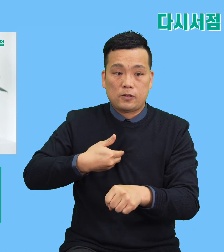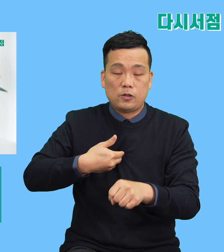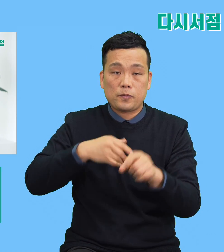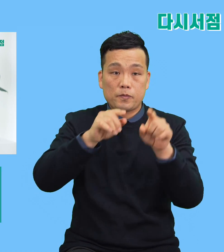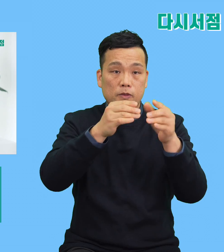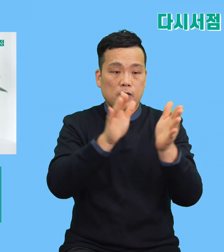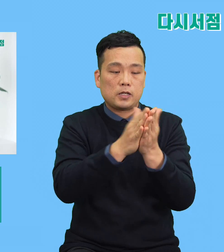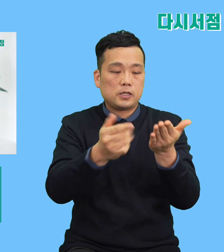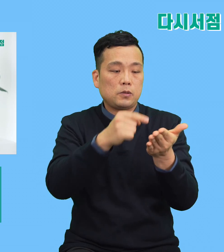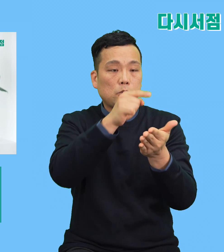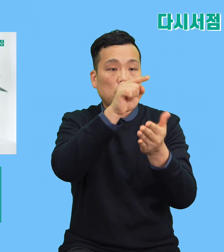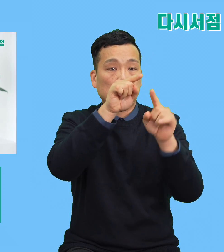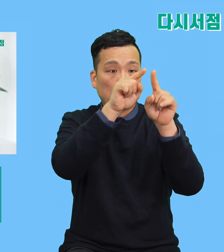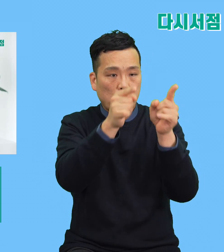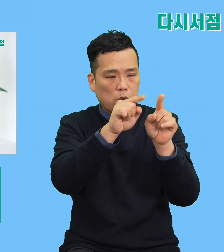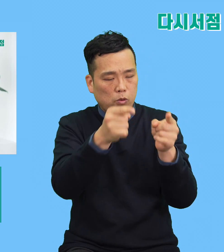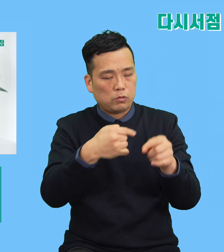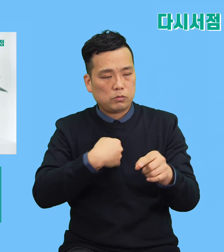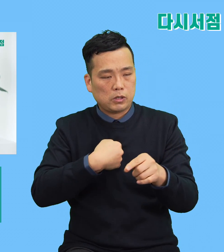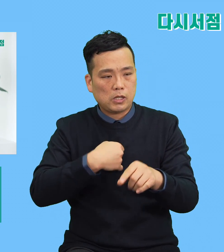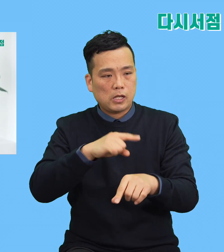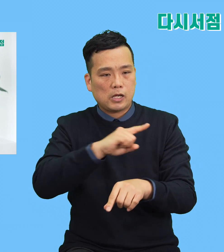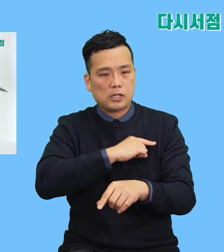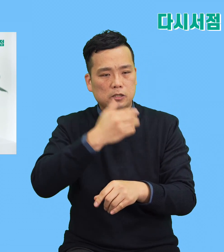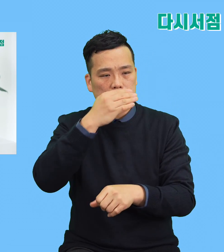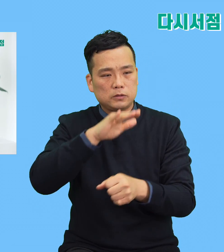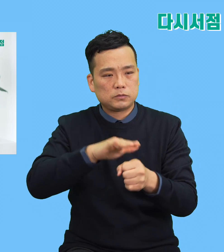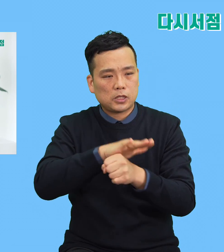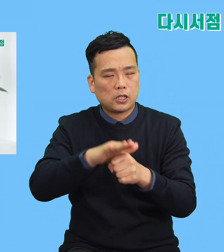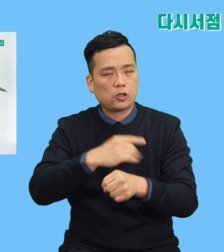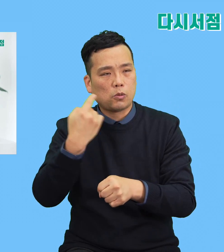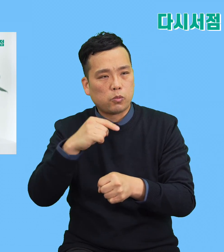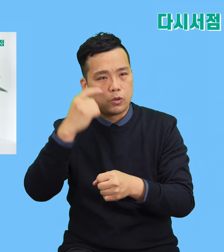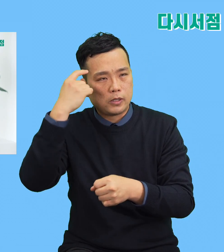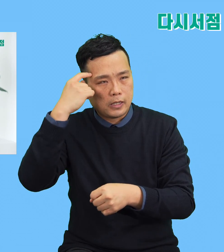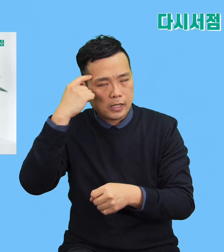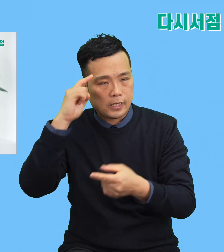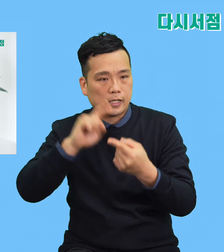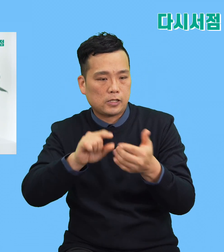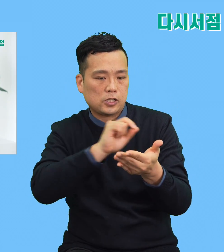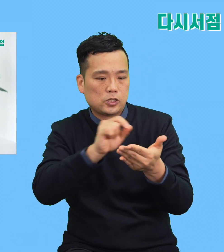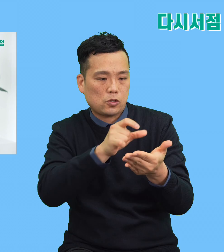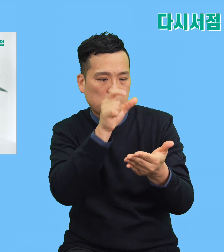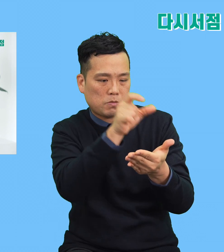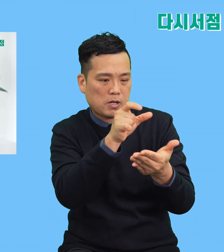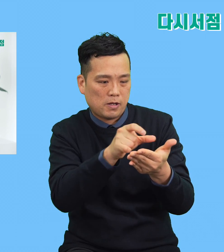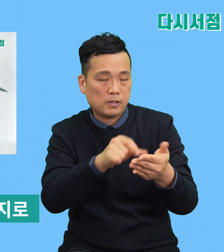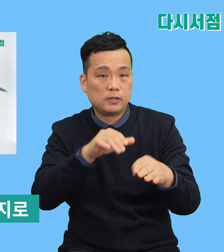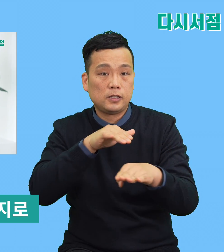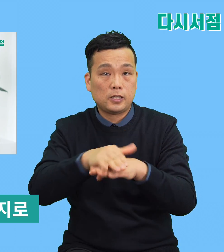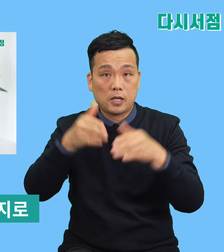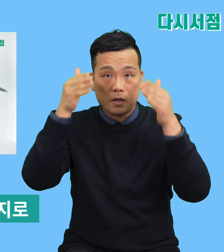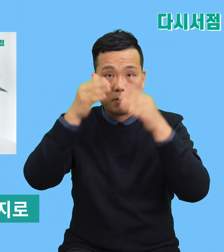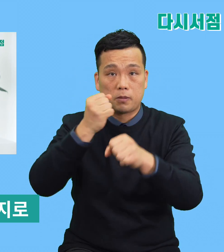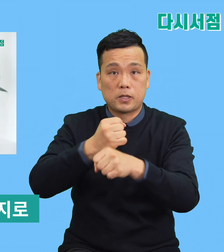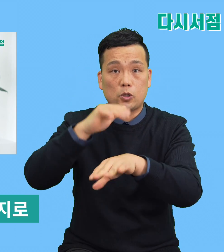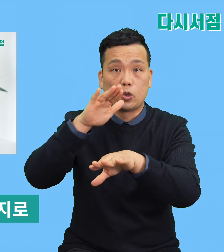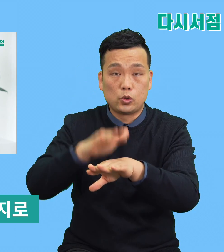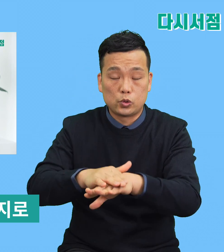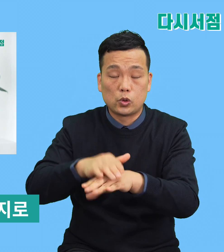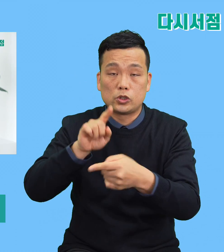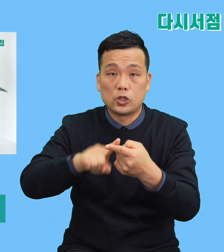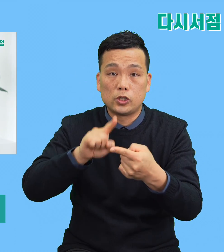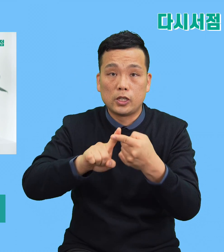부분에 자기가 생각하는 자기가 가장 사랑하는 것을 채워넣을 수 있도록 그렇게 컨셉을 먼저 정한 후에 그 컨셉을